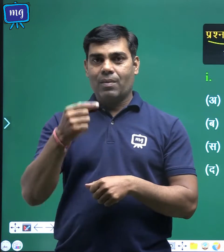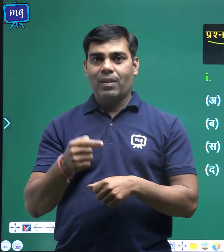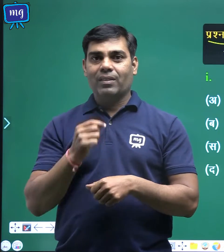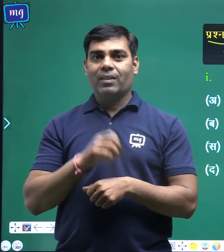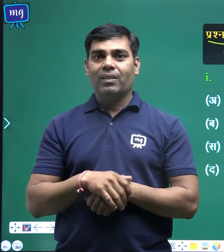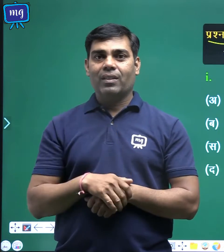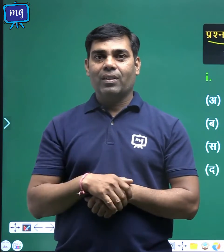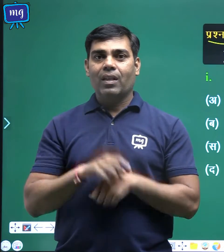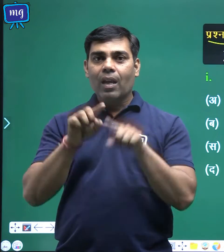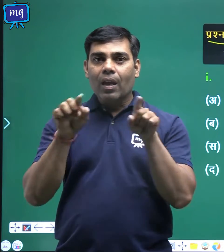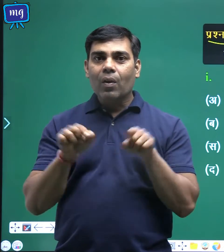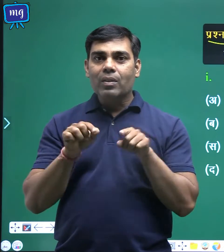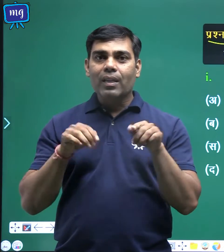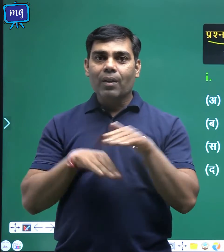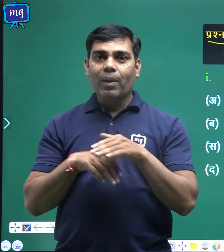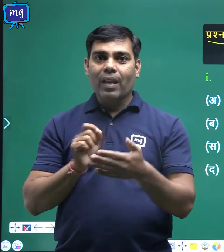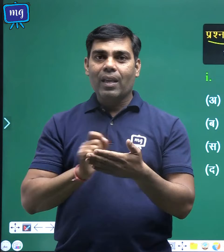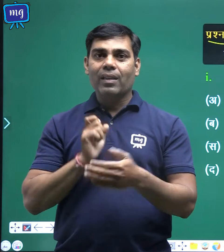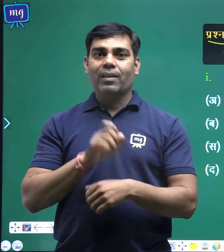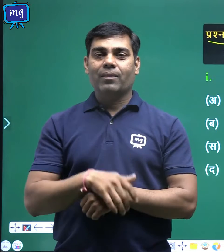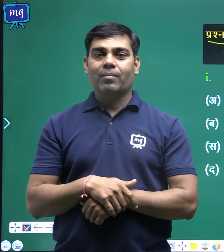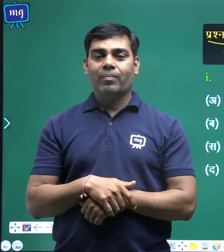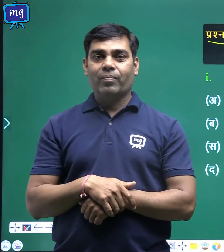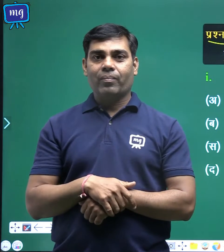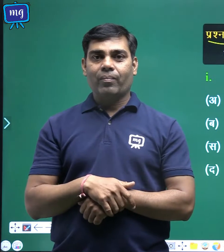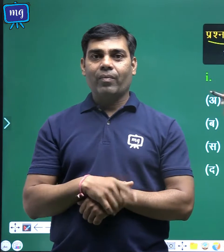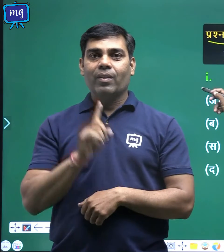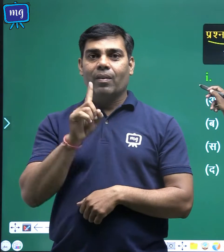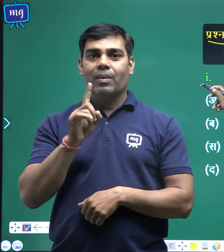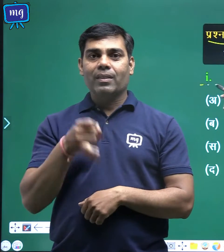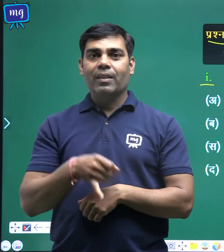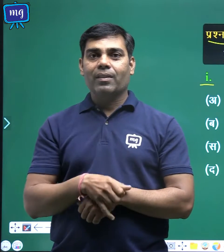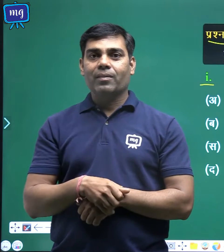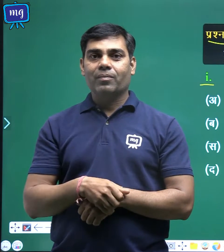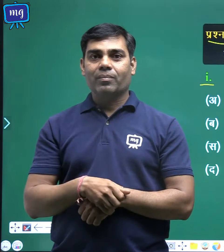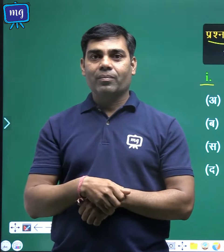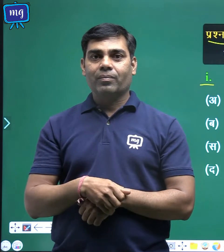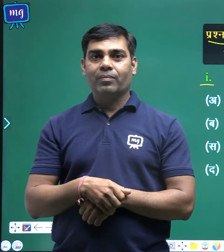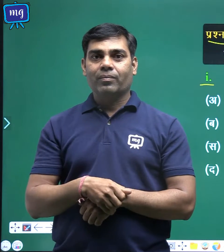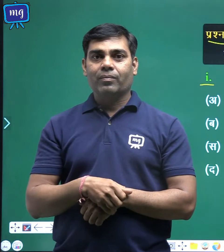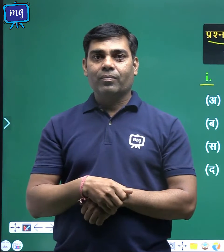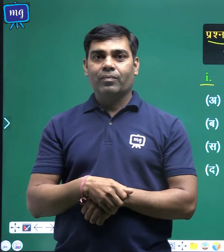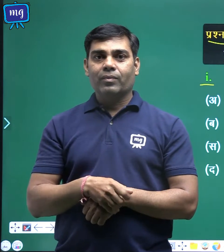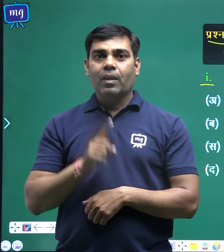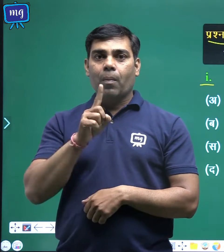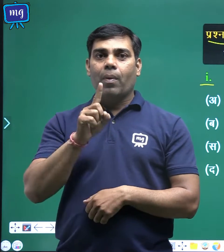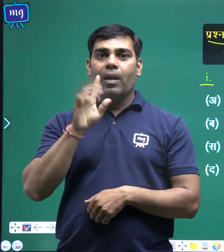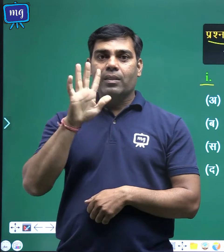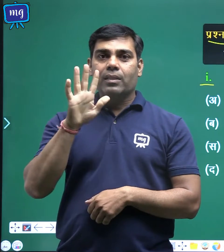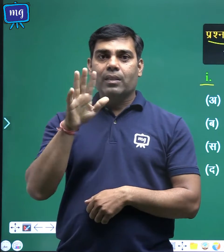क्रमाशर कोष्ठक में लिखें। पहला है 15 अगस्त